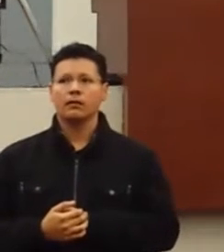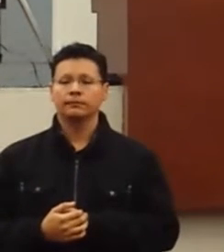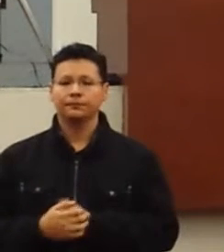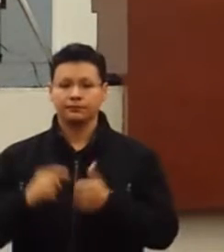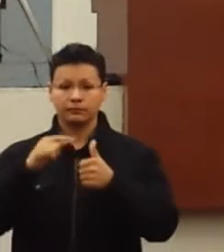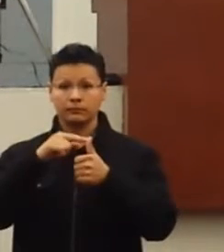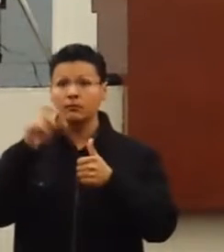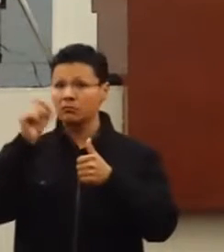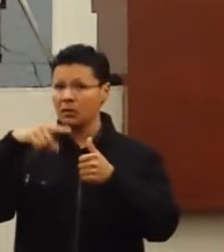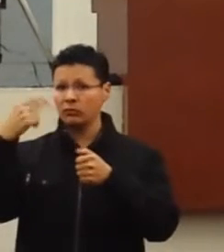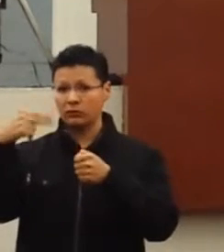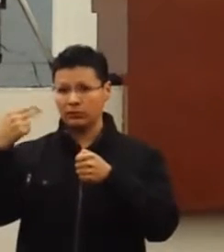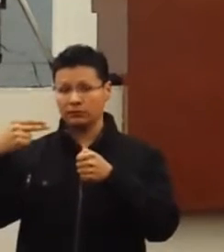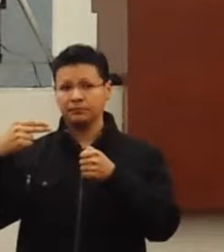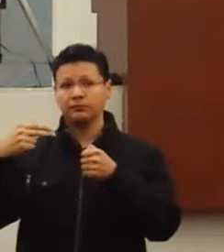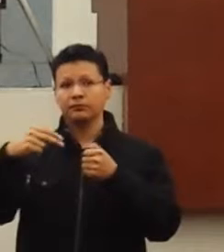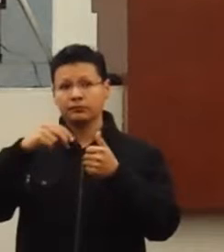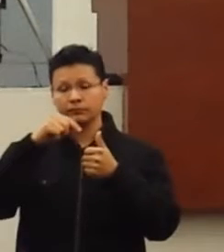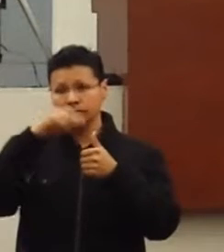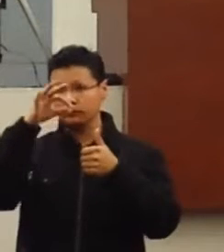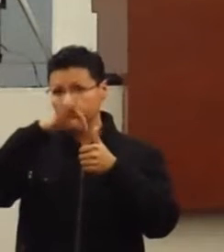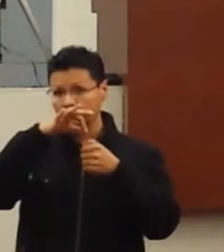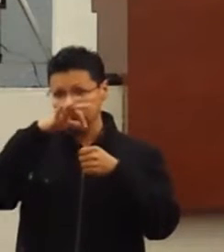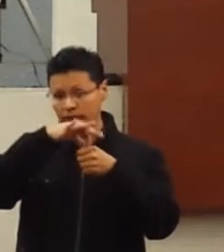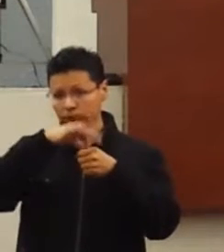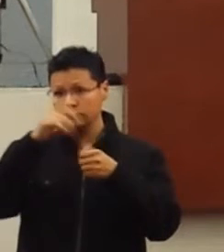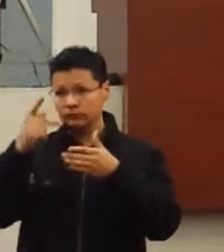jose de jesus partir de sonidos